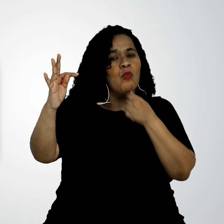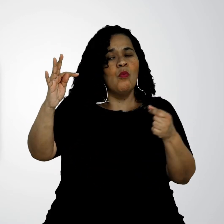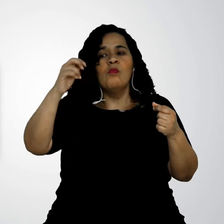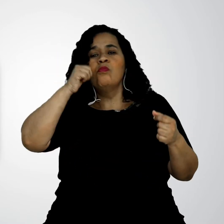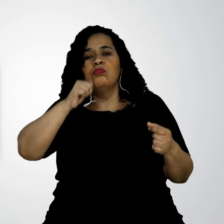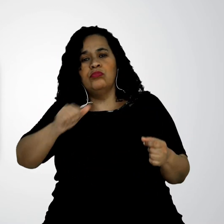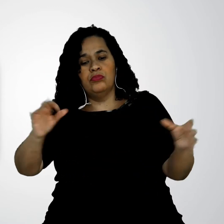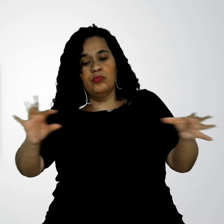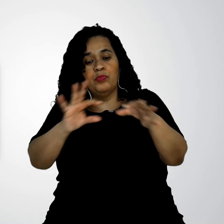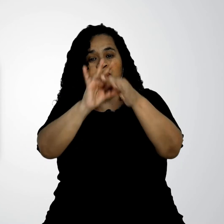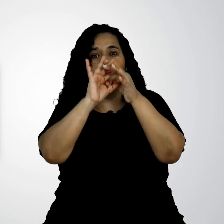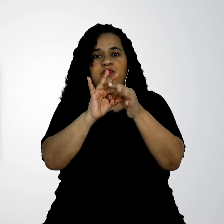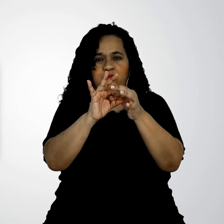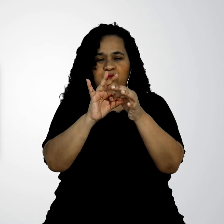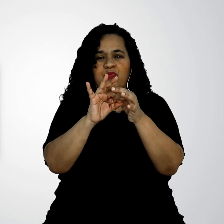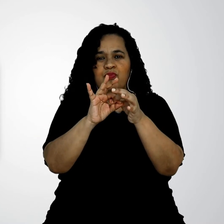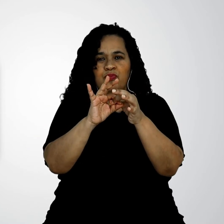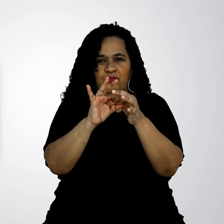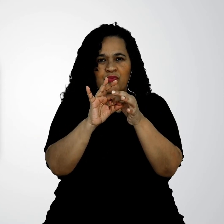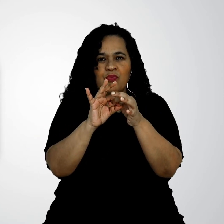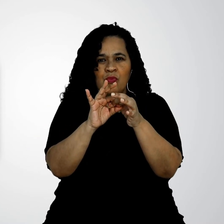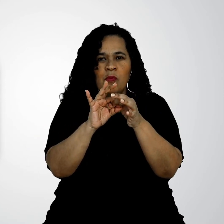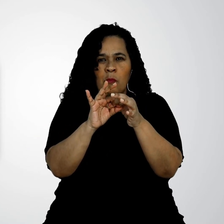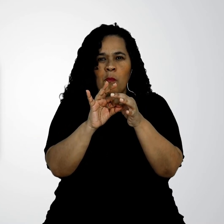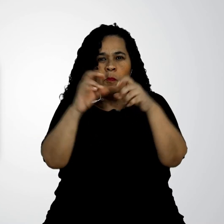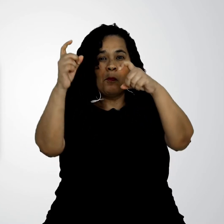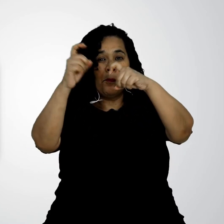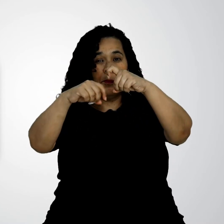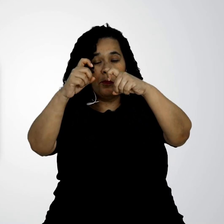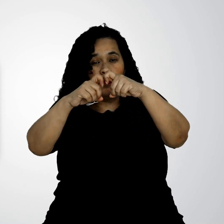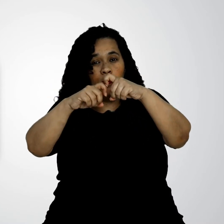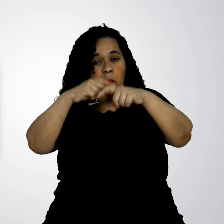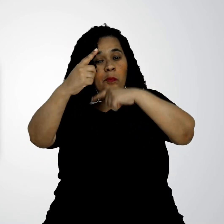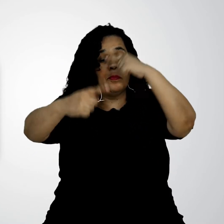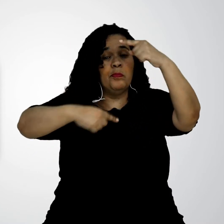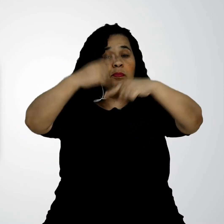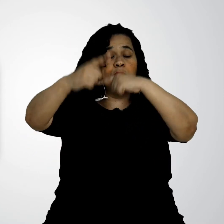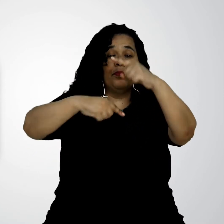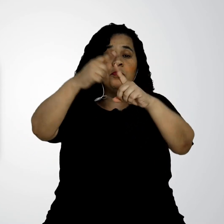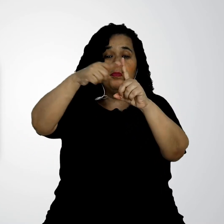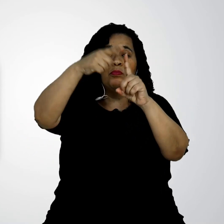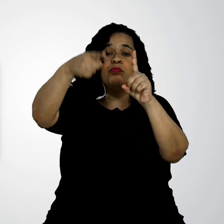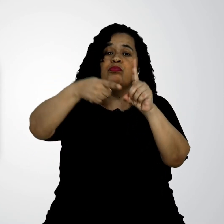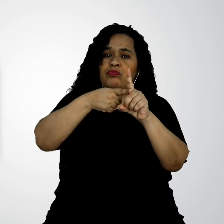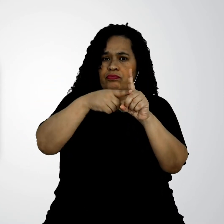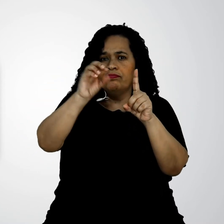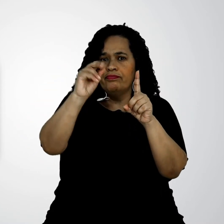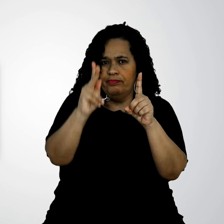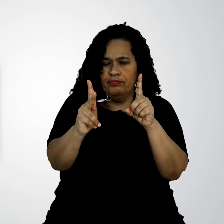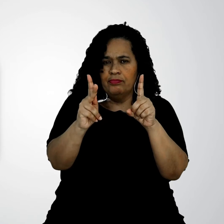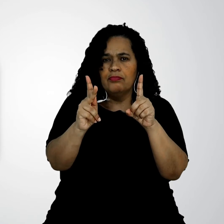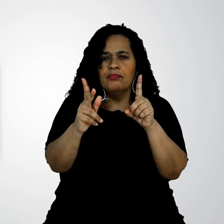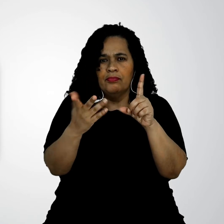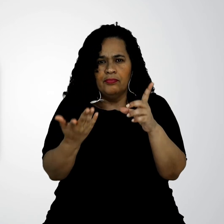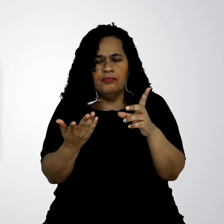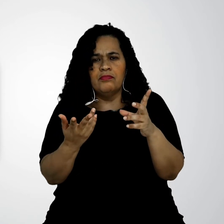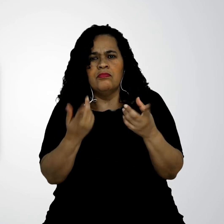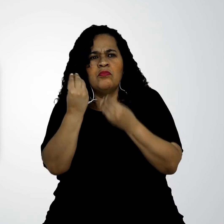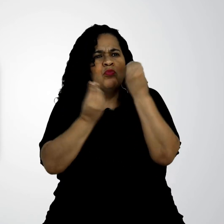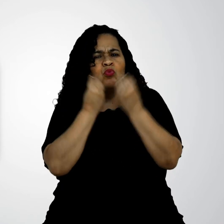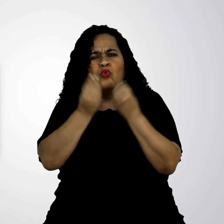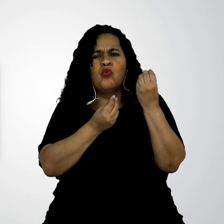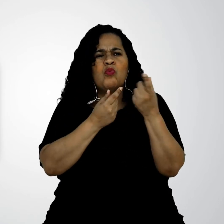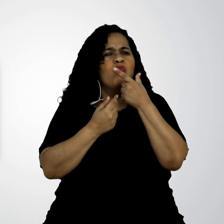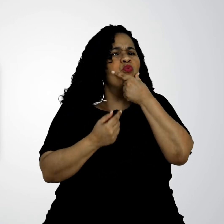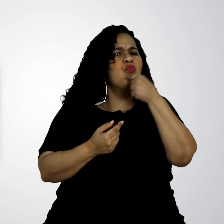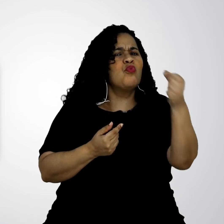que o que Deus pensa em relação à sexualidade, além do prazer mútuo que o próprio Deus deu ao casal,